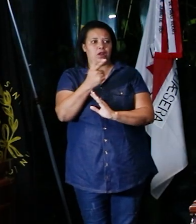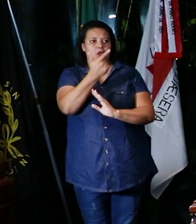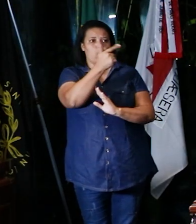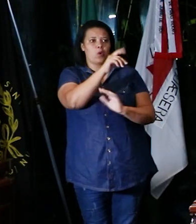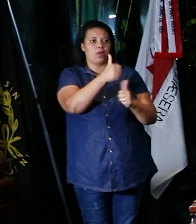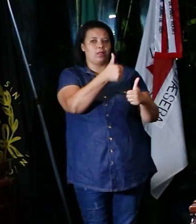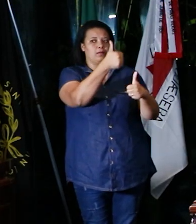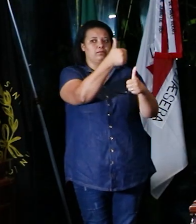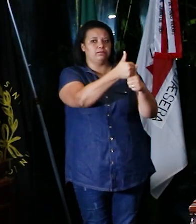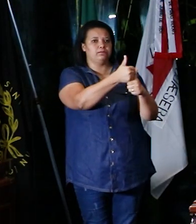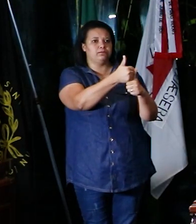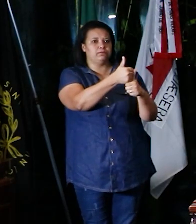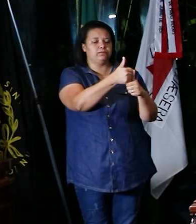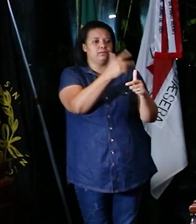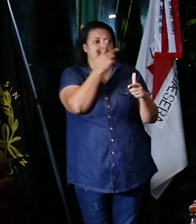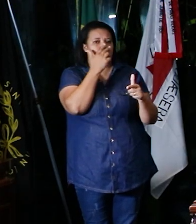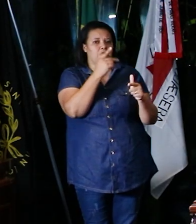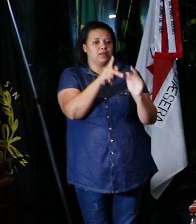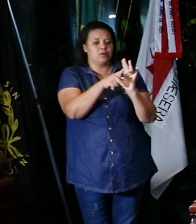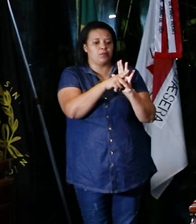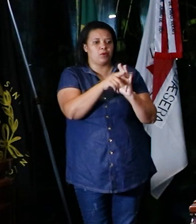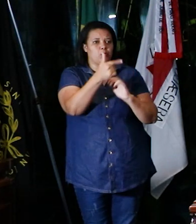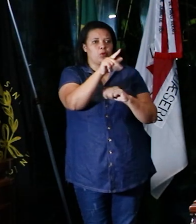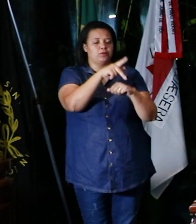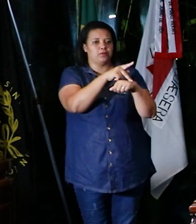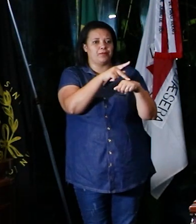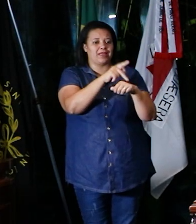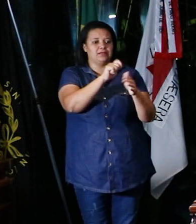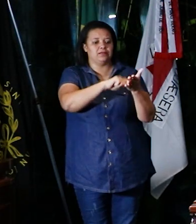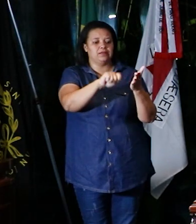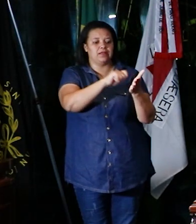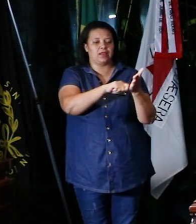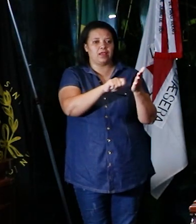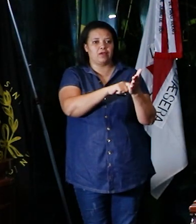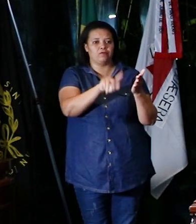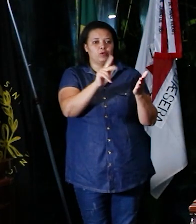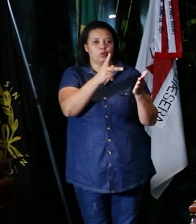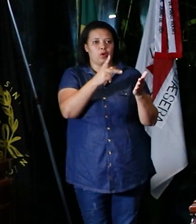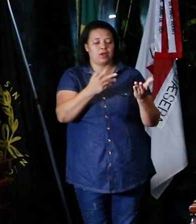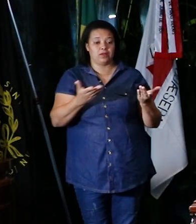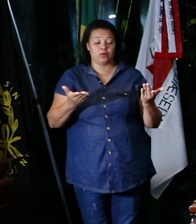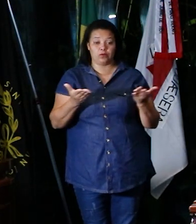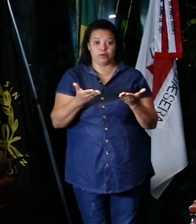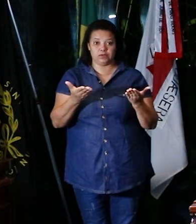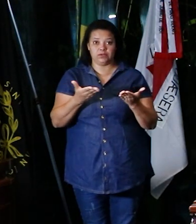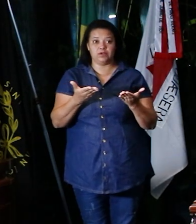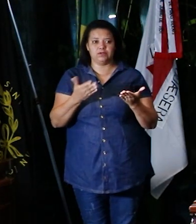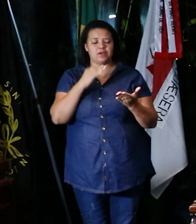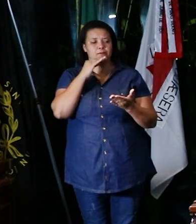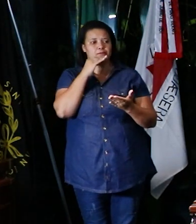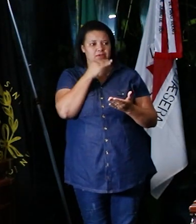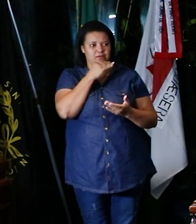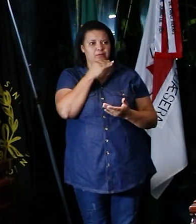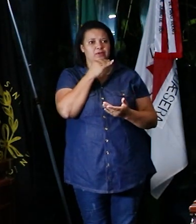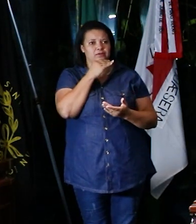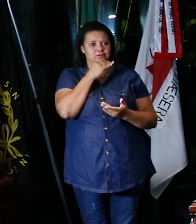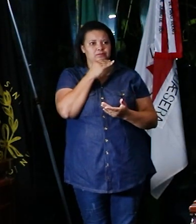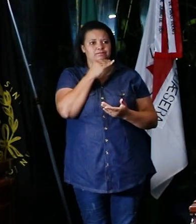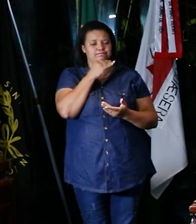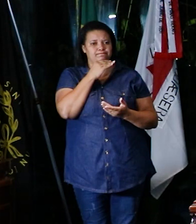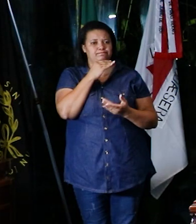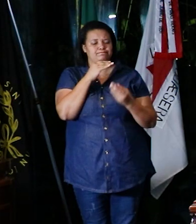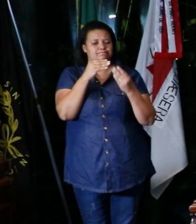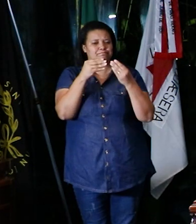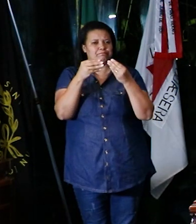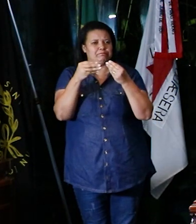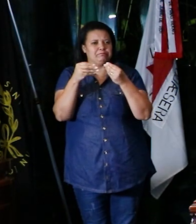não pelos próprios brasileiros. Então, o que nós estamos vendo hoje também é esse